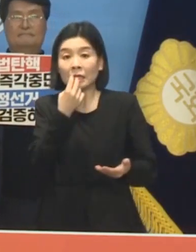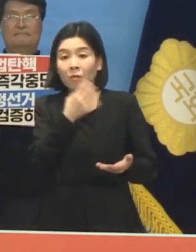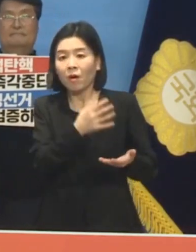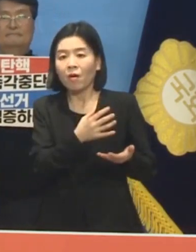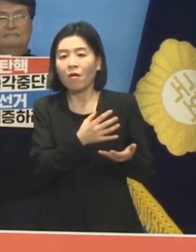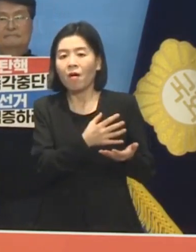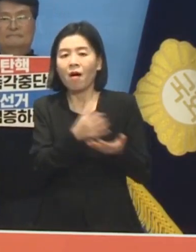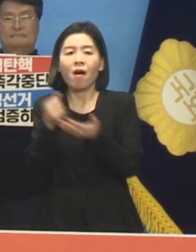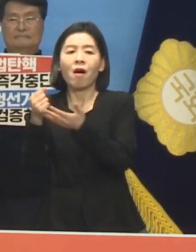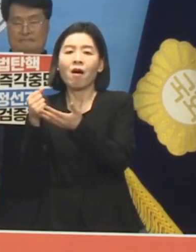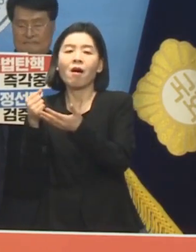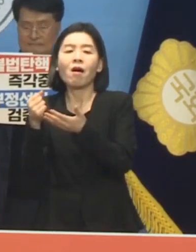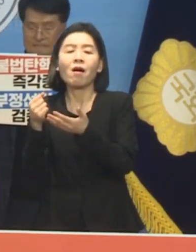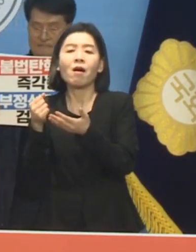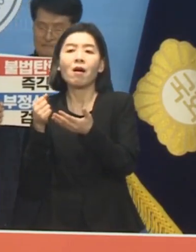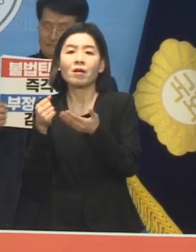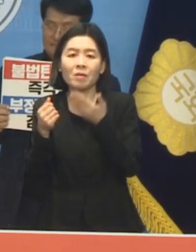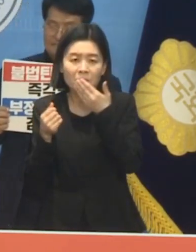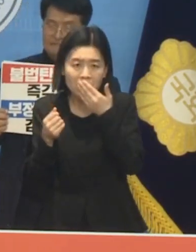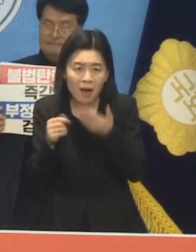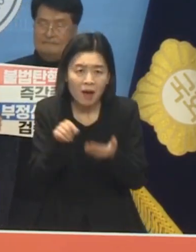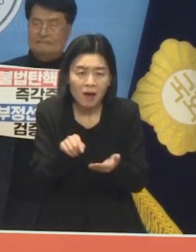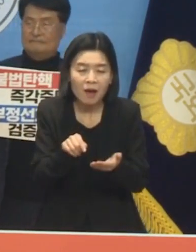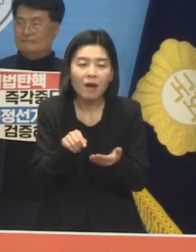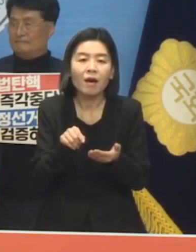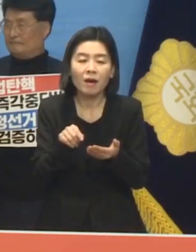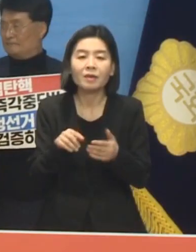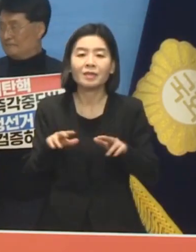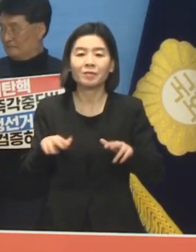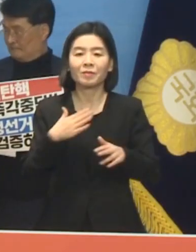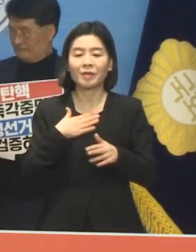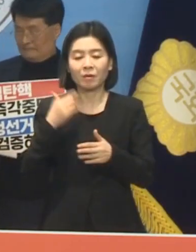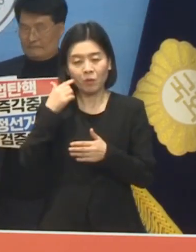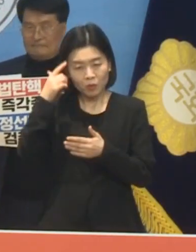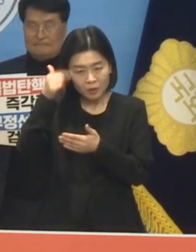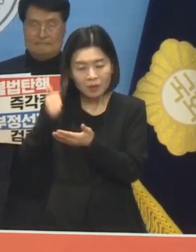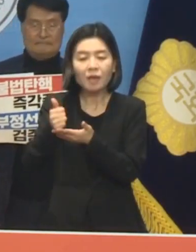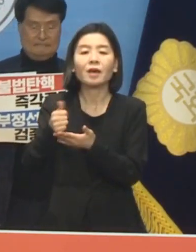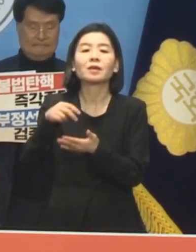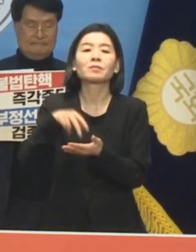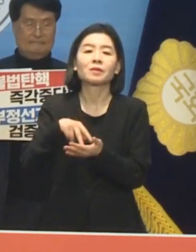가실 수 있음을 이 시간에 목사로서 천명합니다.